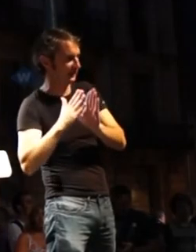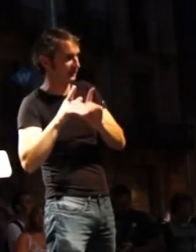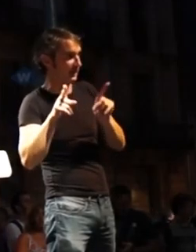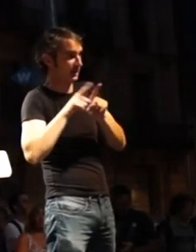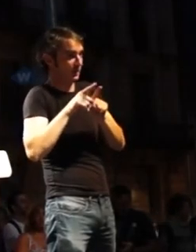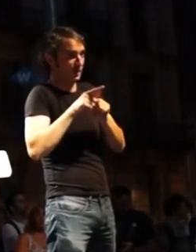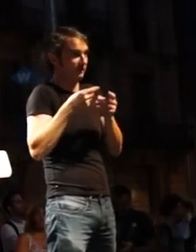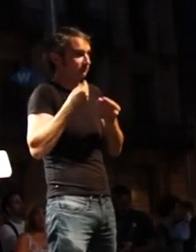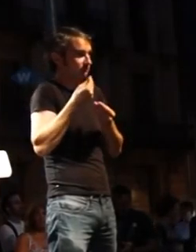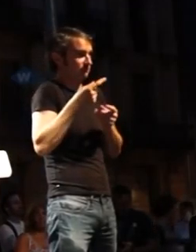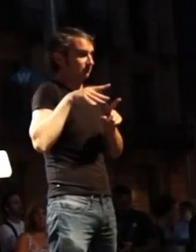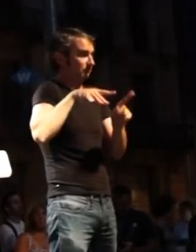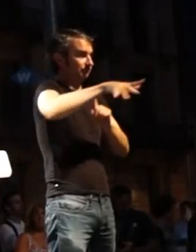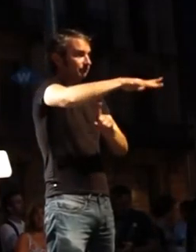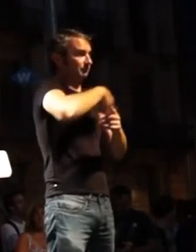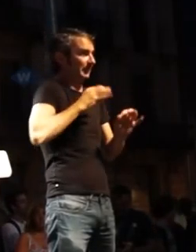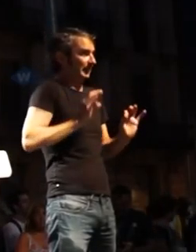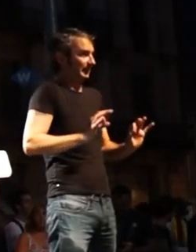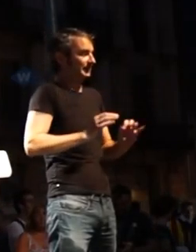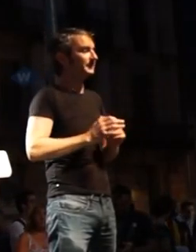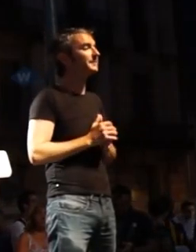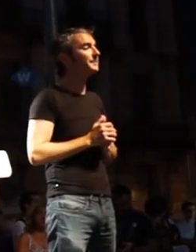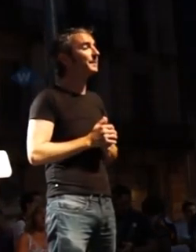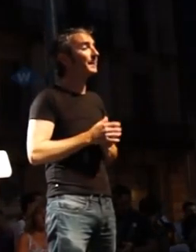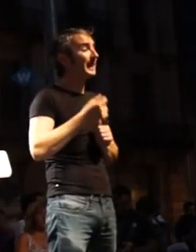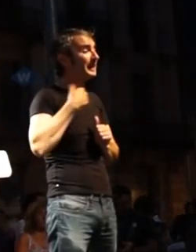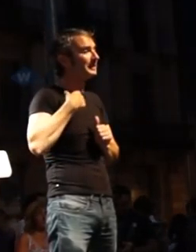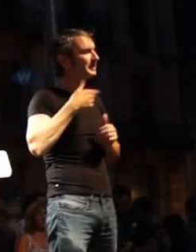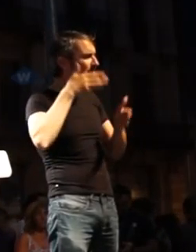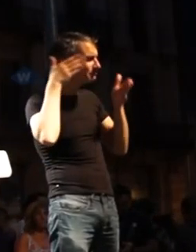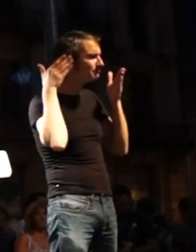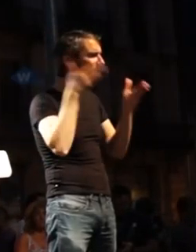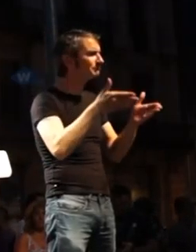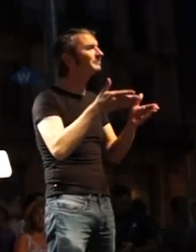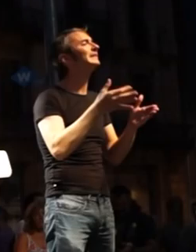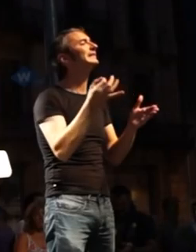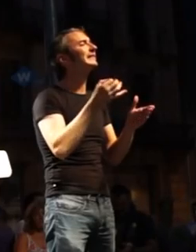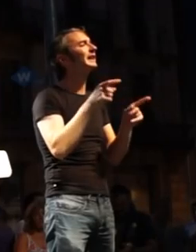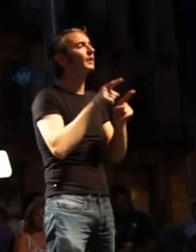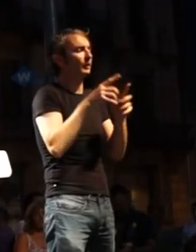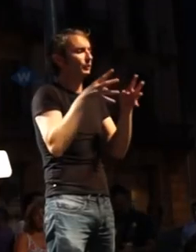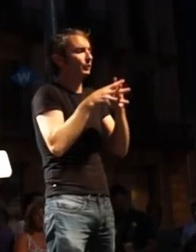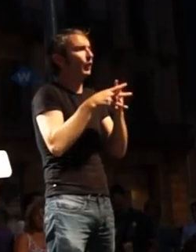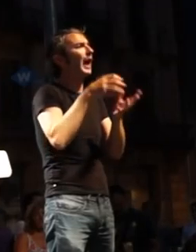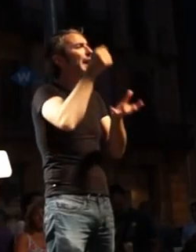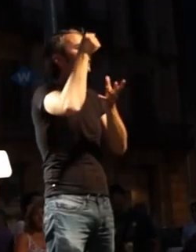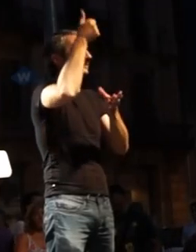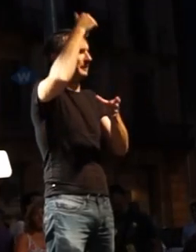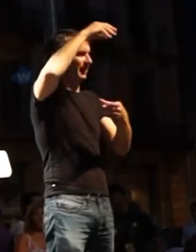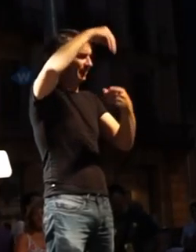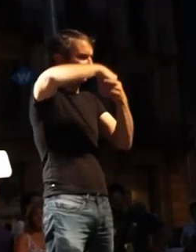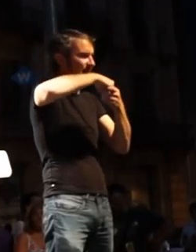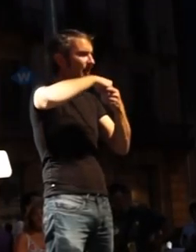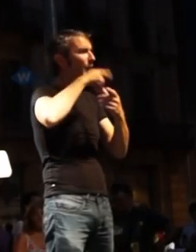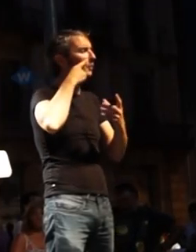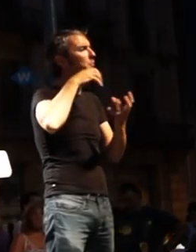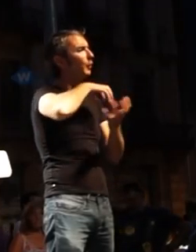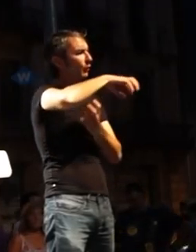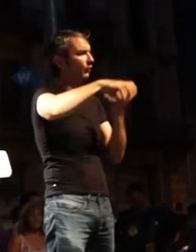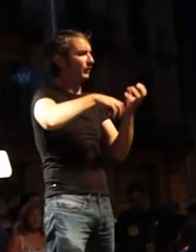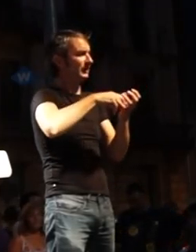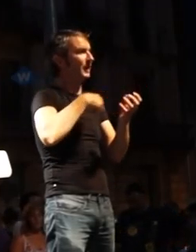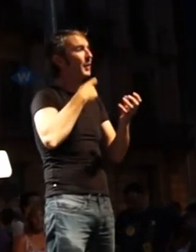com del medi que ens envolta. I aquesta tensió és estructural en el sistema capitalista patriarcal i és un conflicte, per